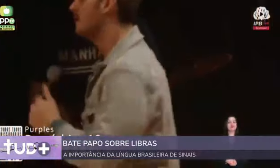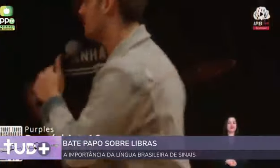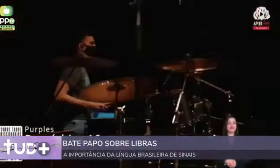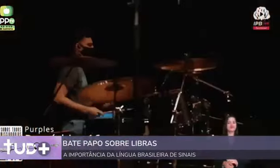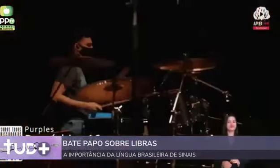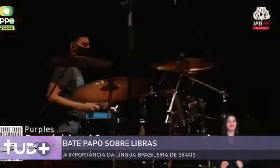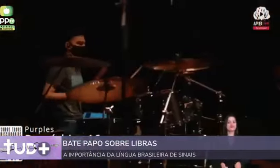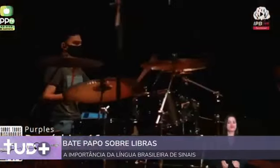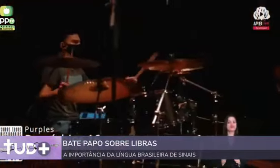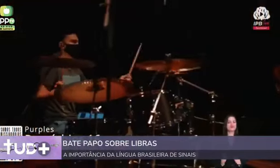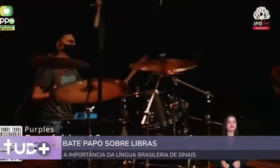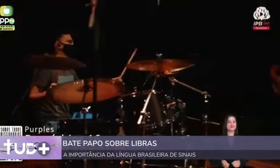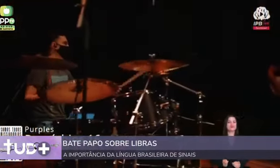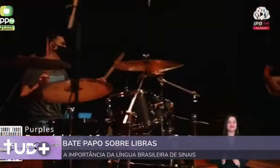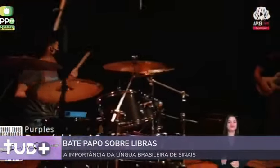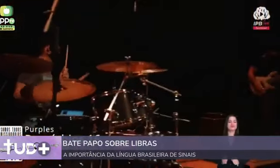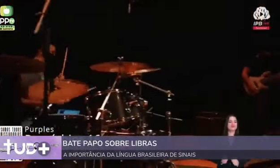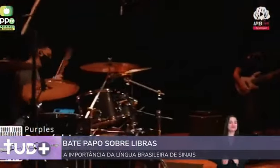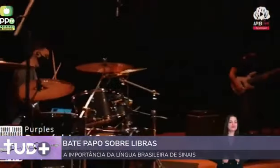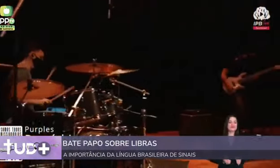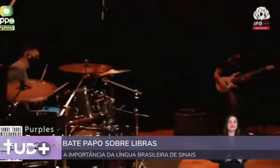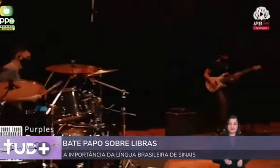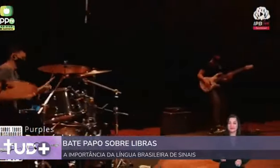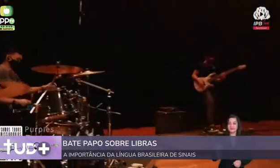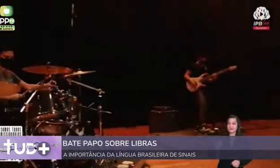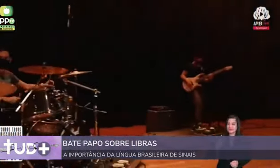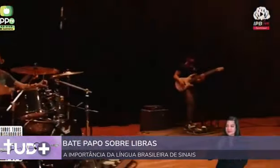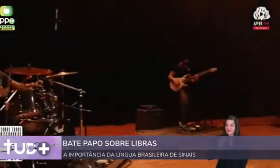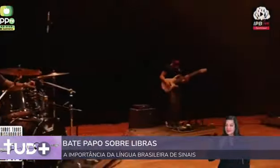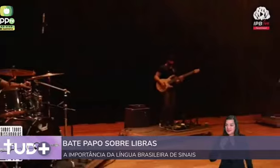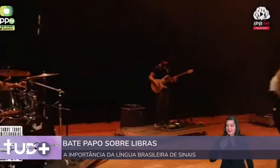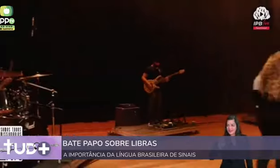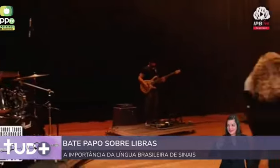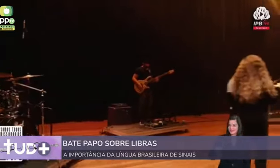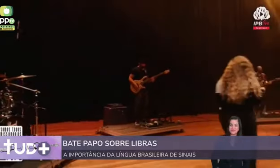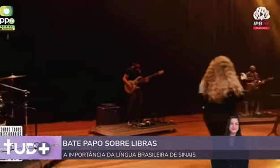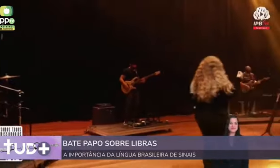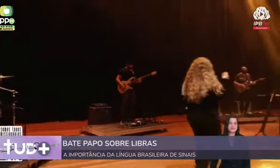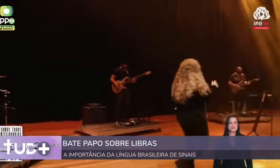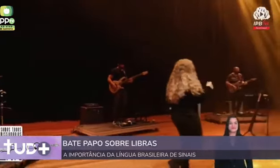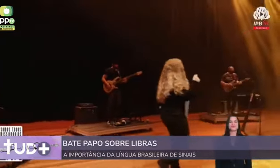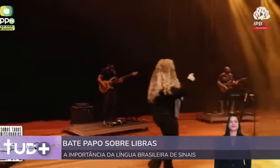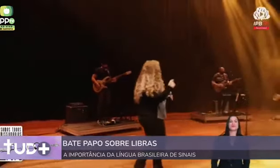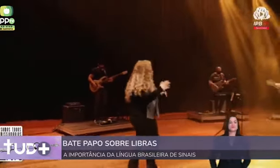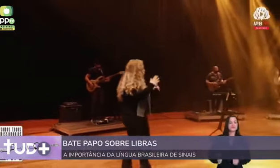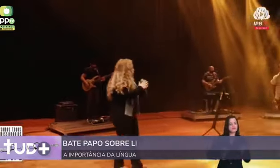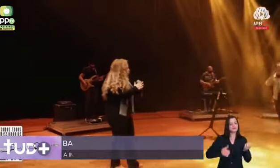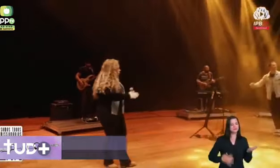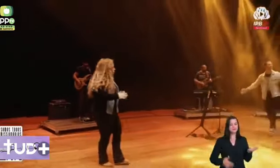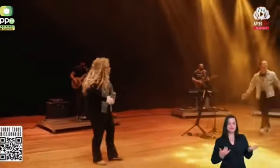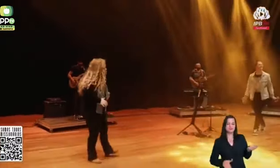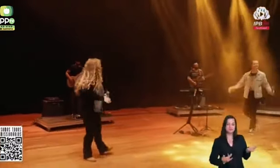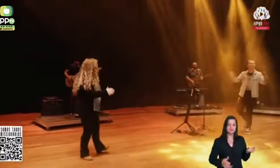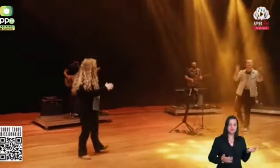devem ter a língua de sinais, né? Mas eu penso que a igreja, por ser uma entidade que abre